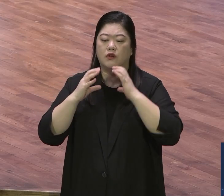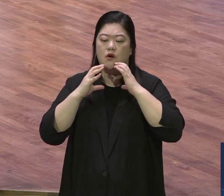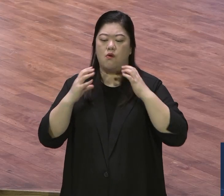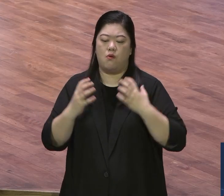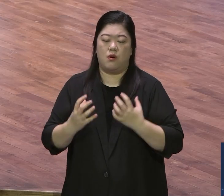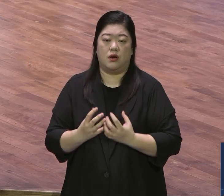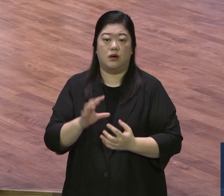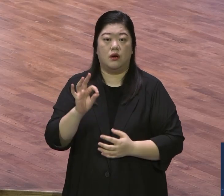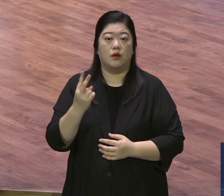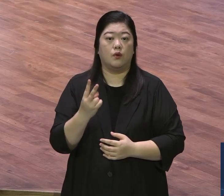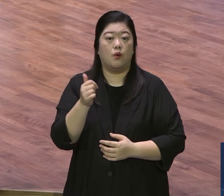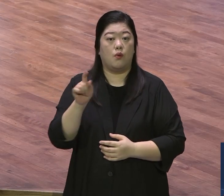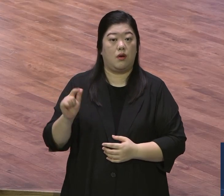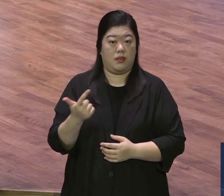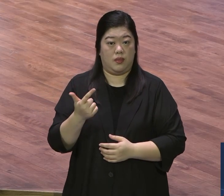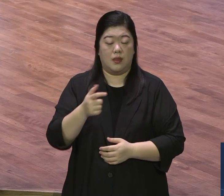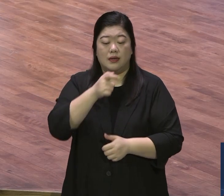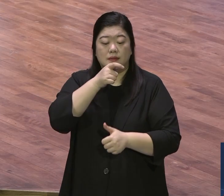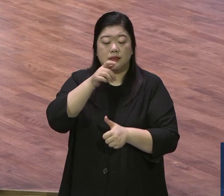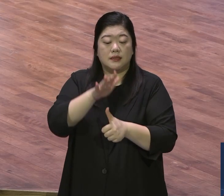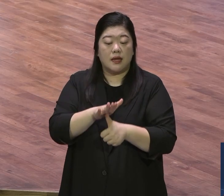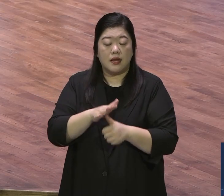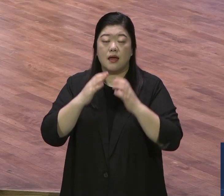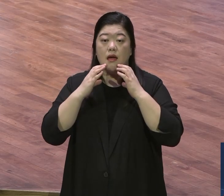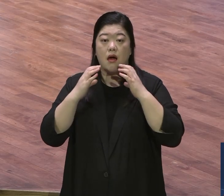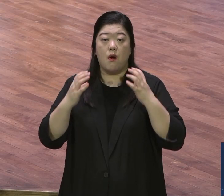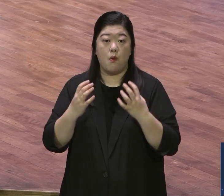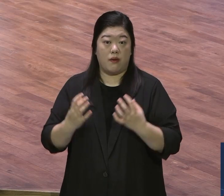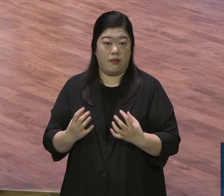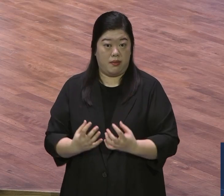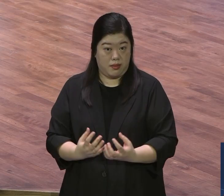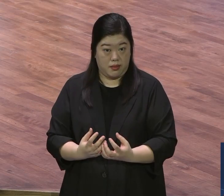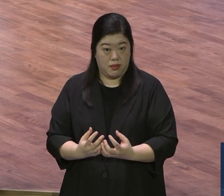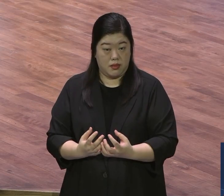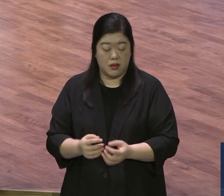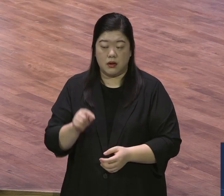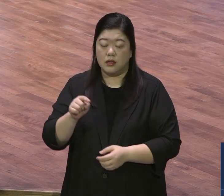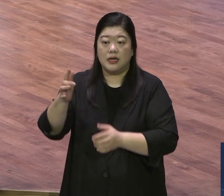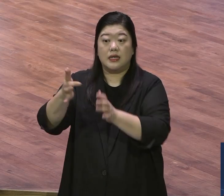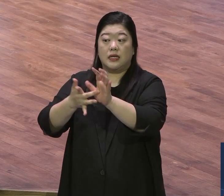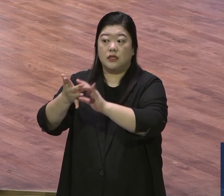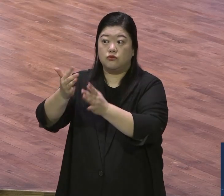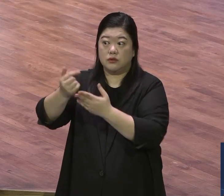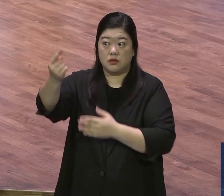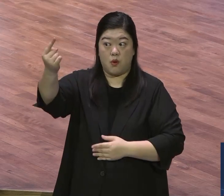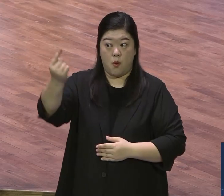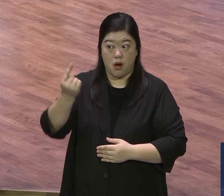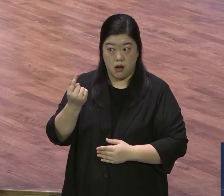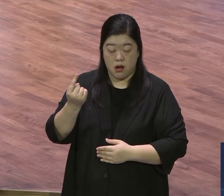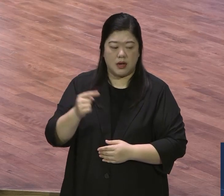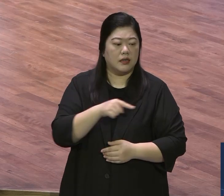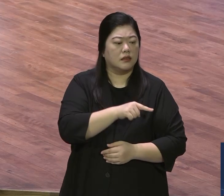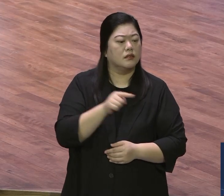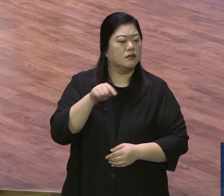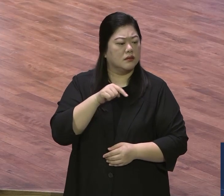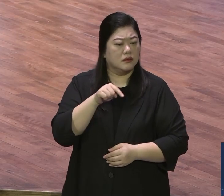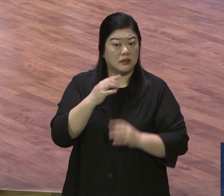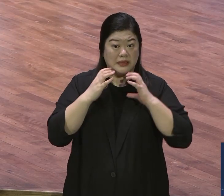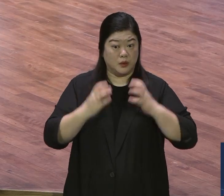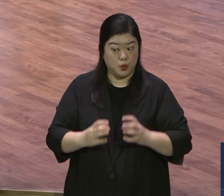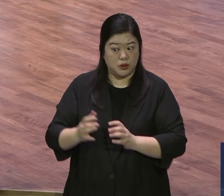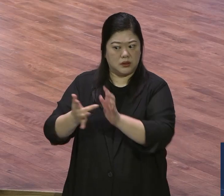예수님이 오셔서 보금시대가 열렸음에도 불구하고 깨닫지를 못하고 깨닫지를